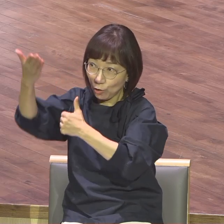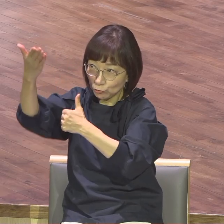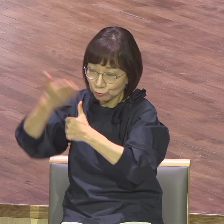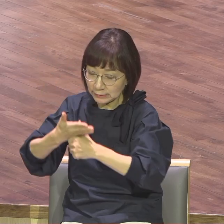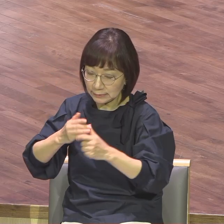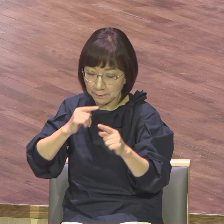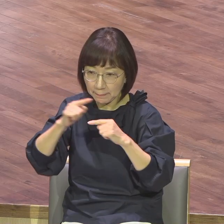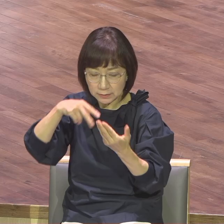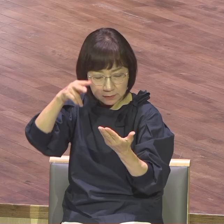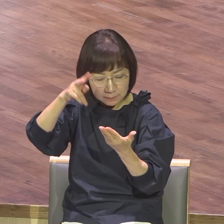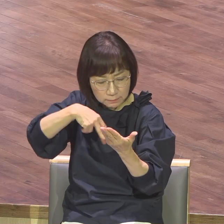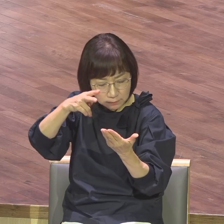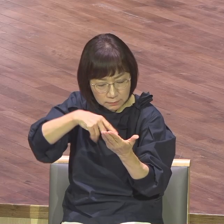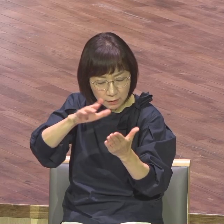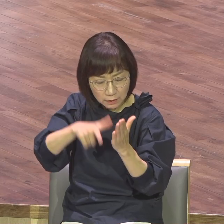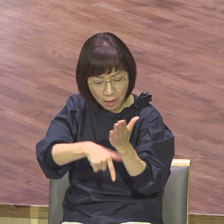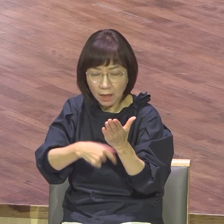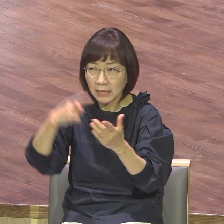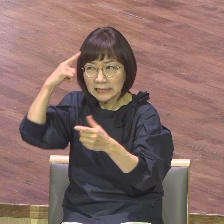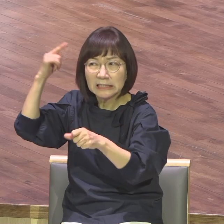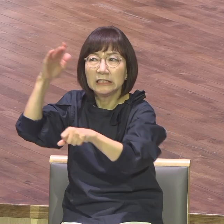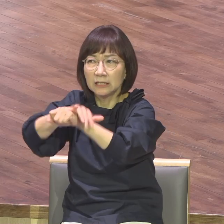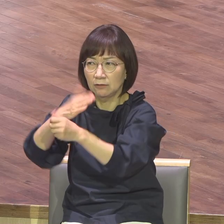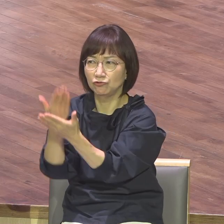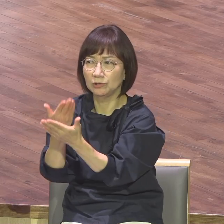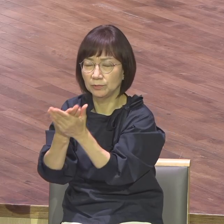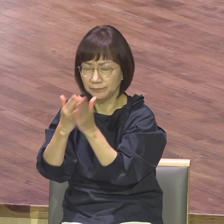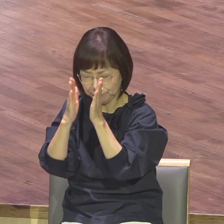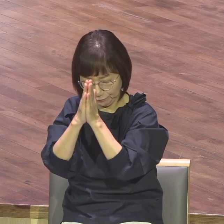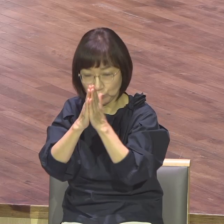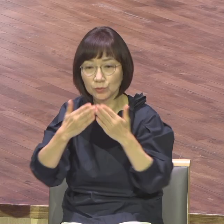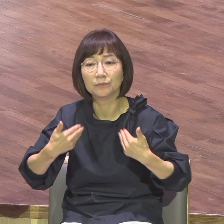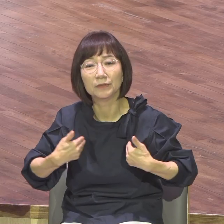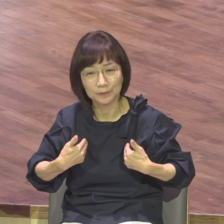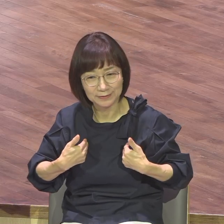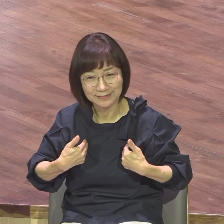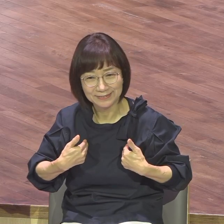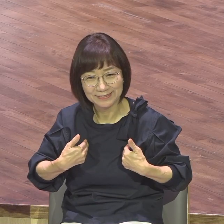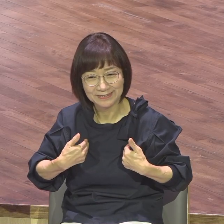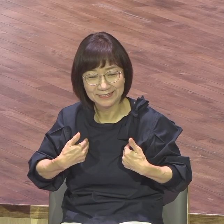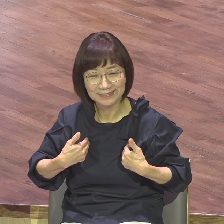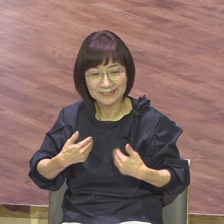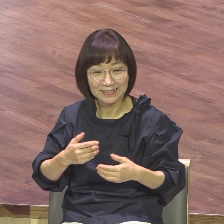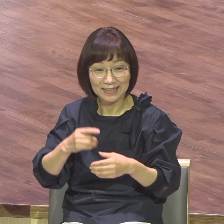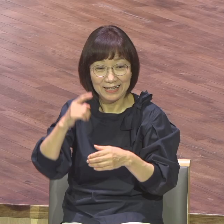말씀 읽을 때 내게 지혜의 영을 주옵소서 이 계시와 지혜의 영